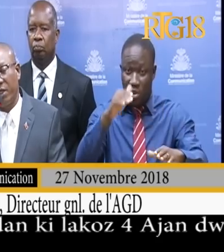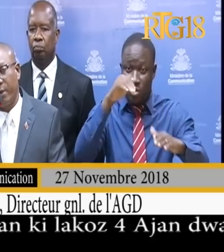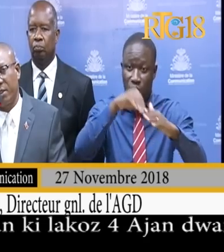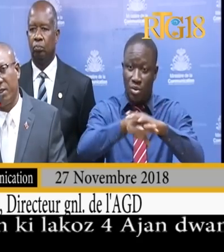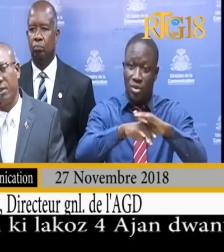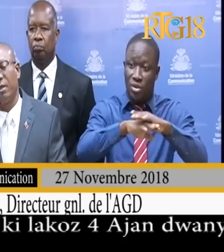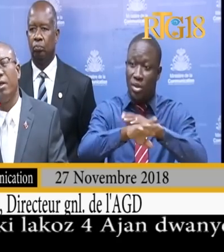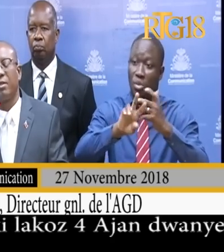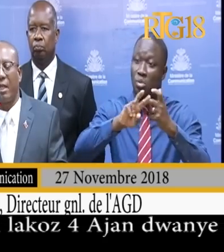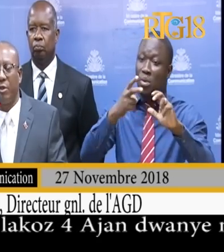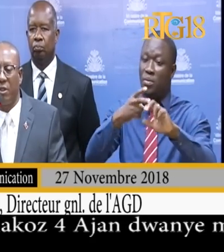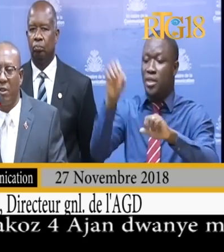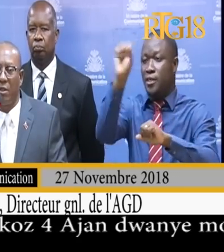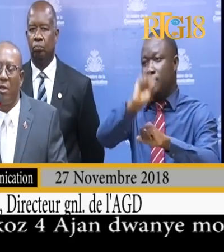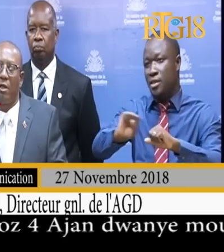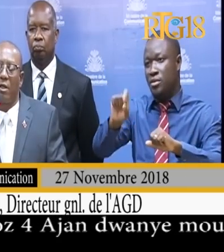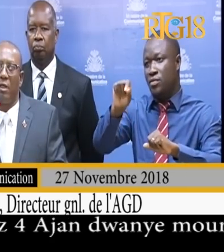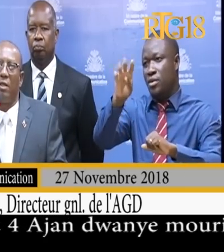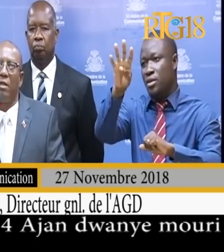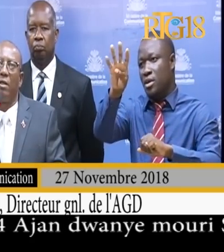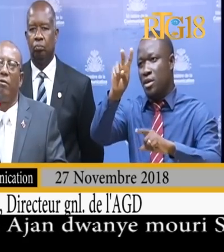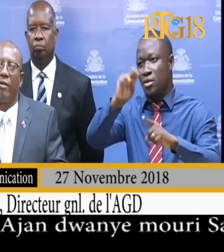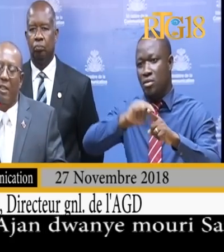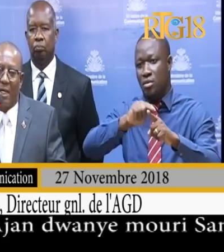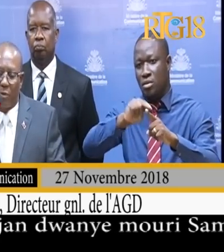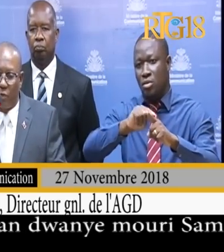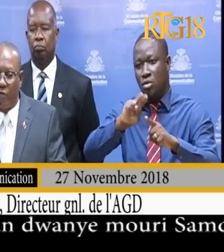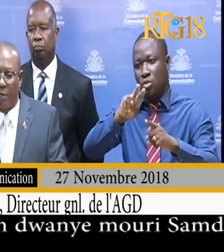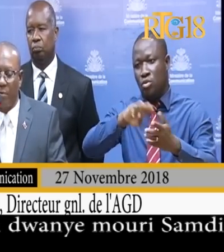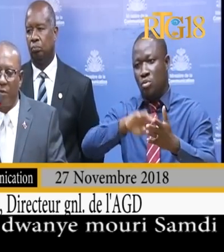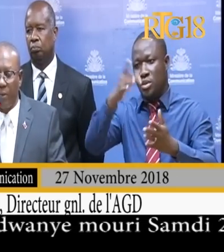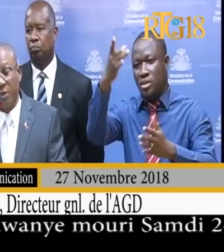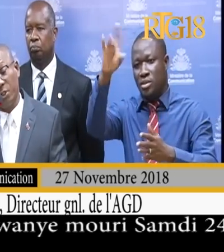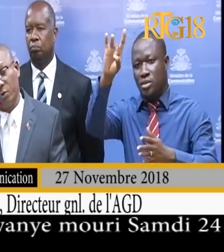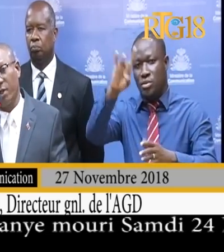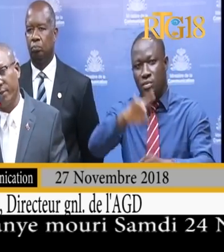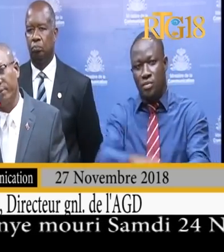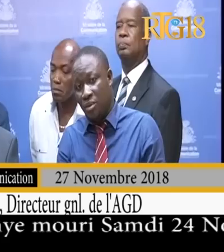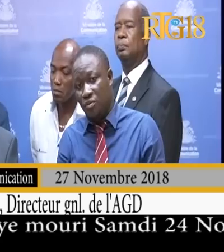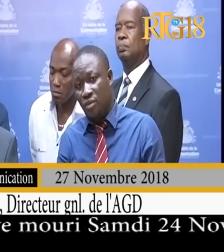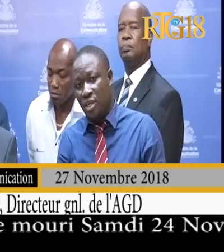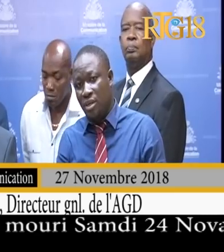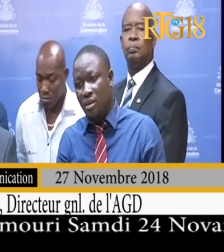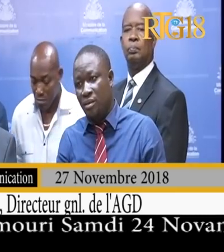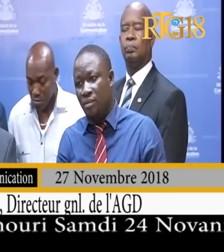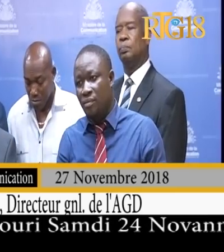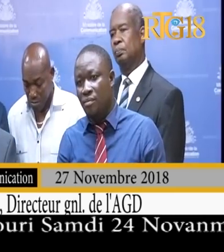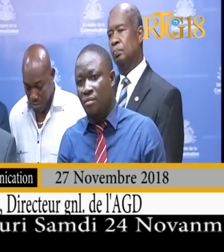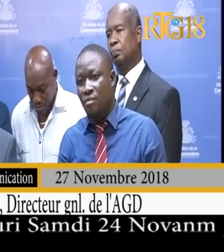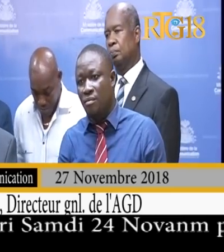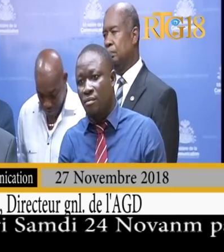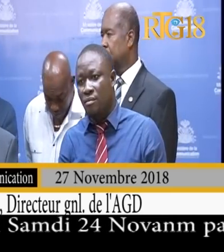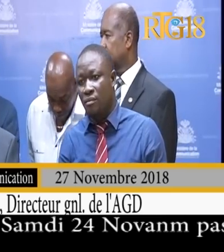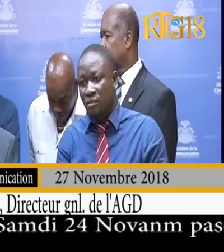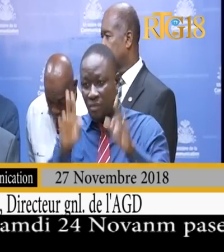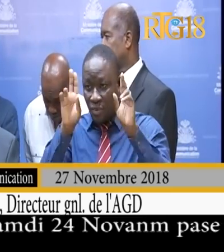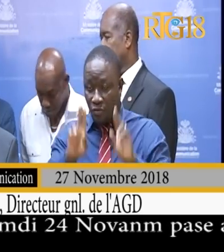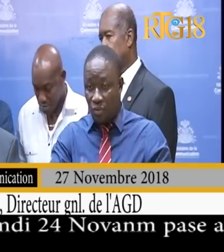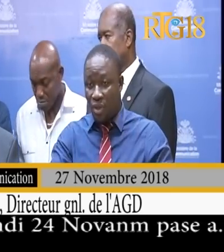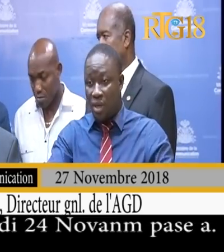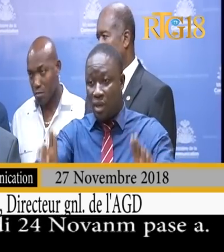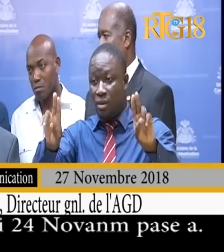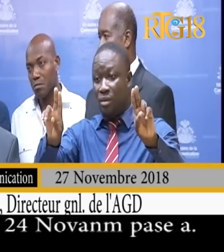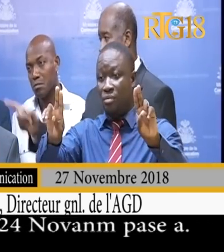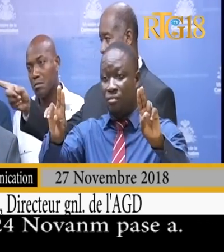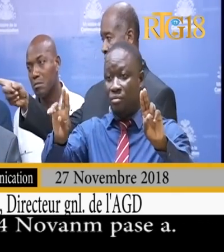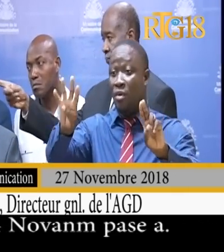qui est passé samedi qui était 24 novembre 2018. Pour finir là, donc, il a un bâil